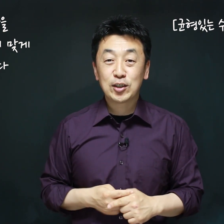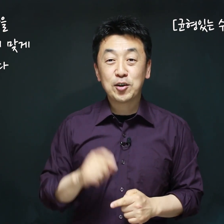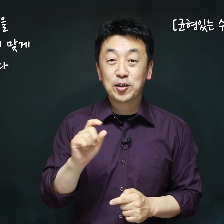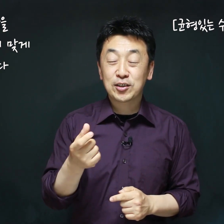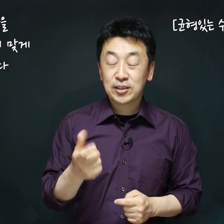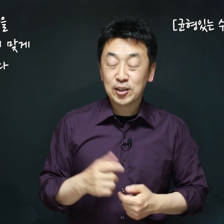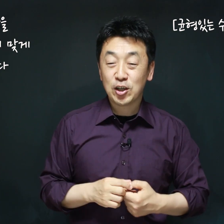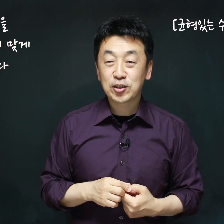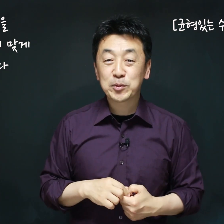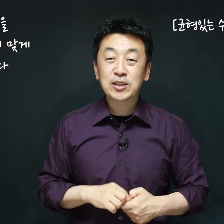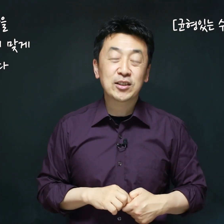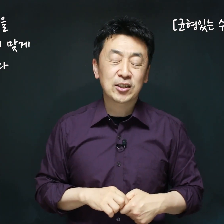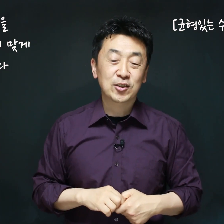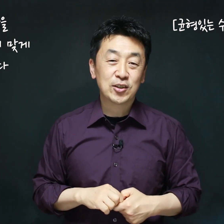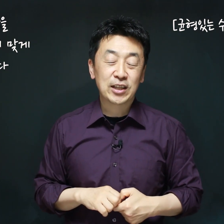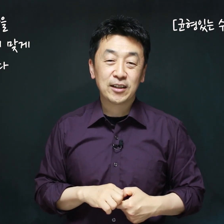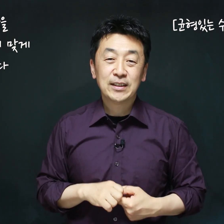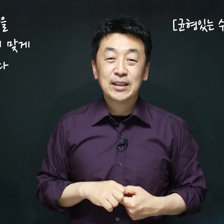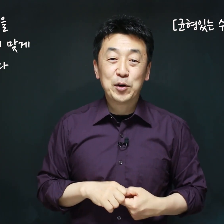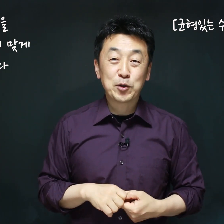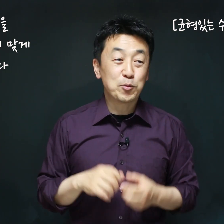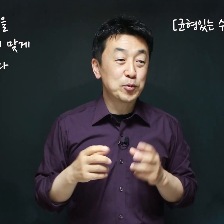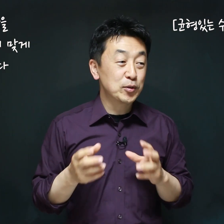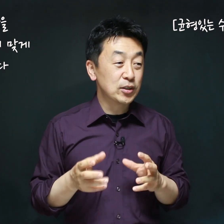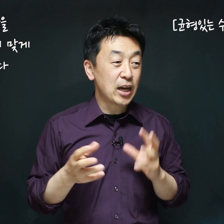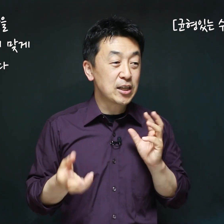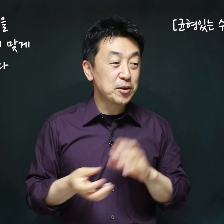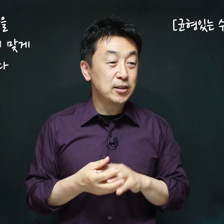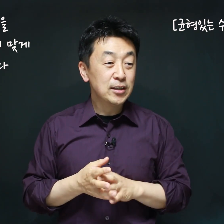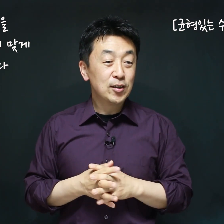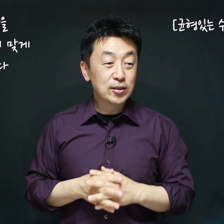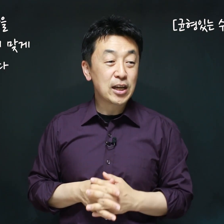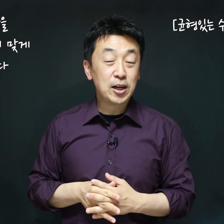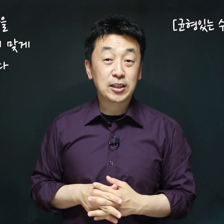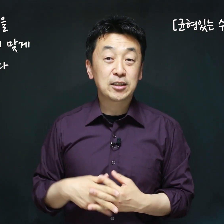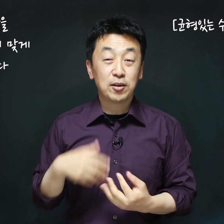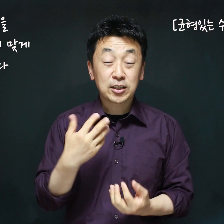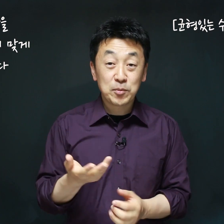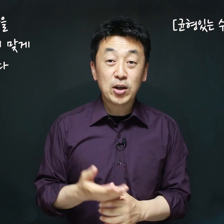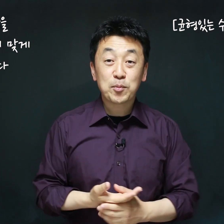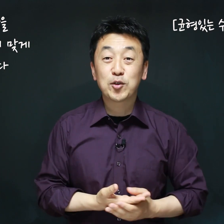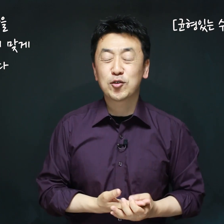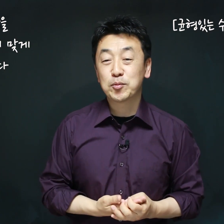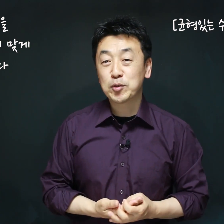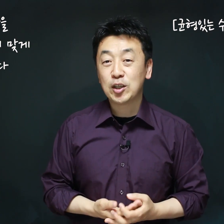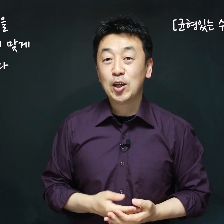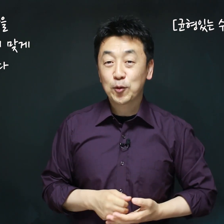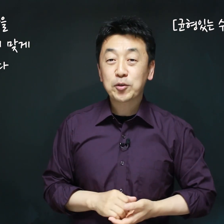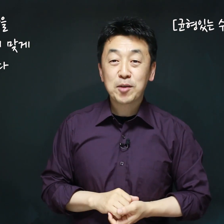이런 것들을 연습을 하셔야 되는 거죠. 네. 이런 부분들을 가장 잘 극명하게 보여주는 부분이